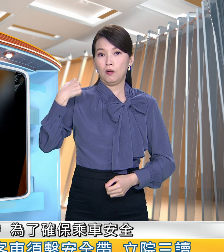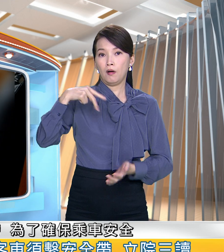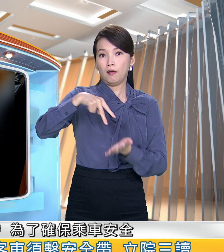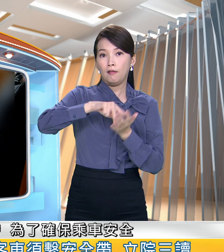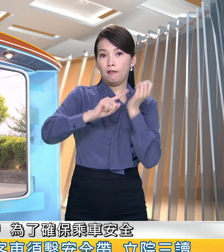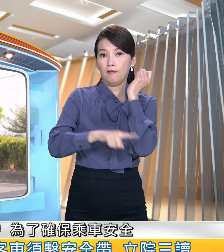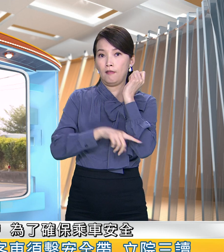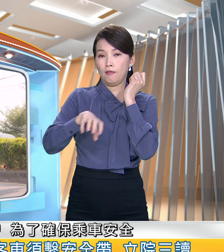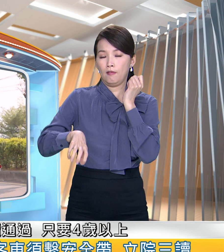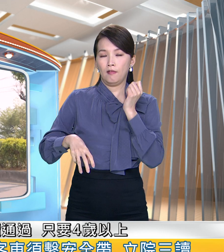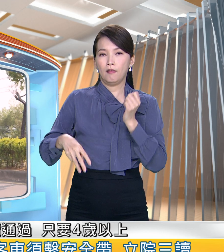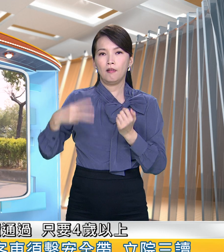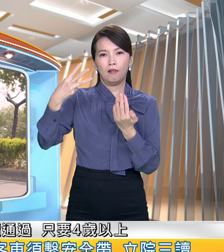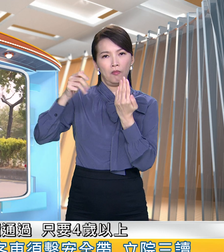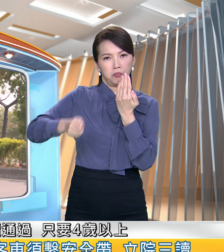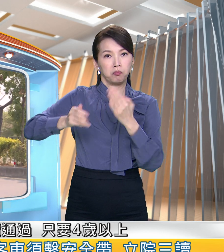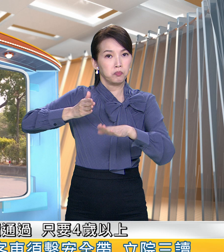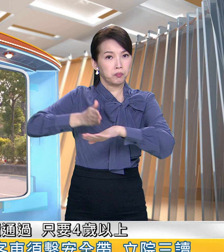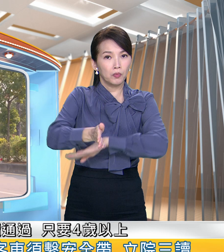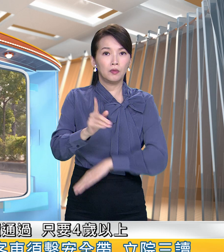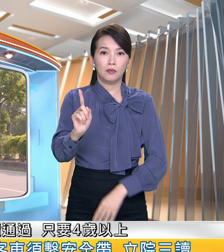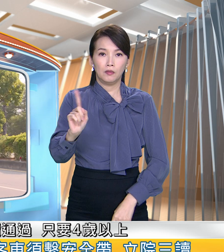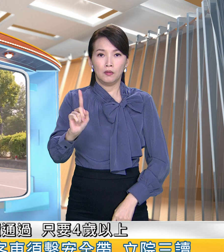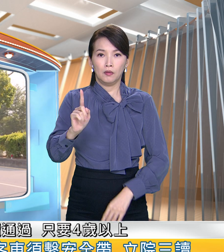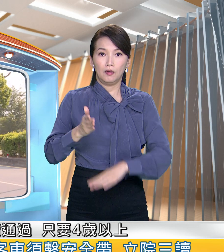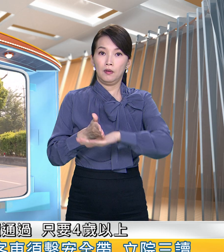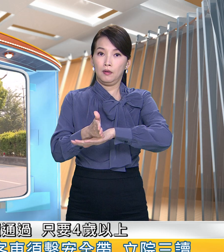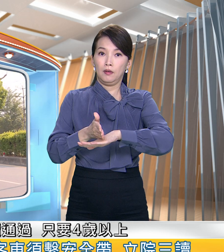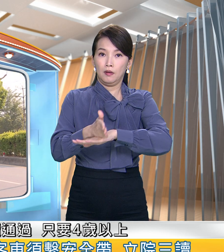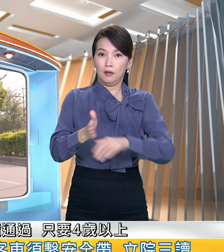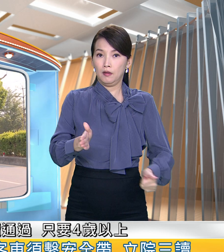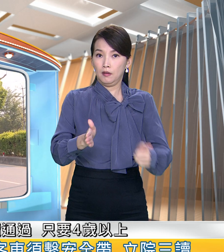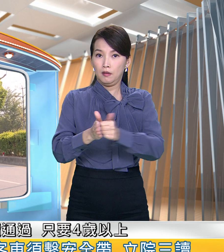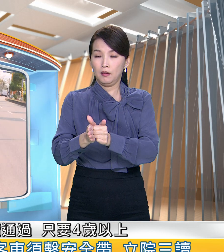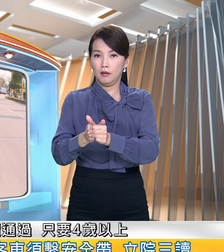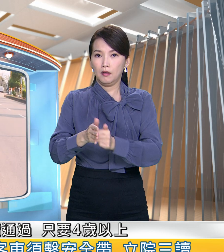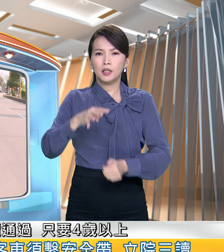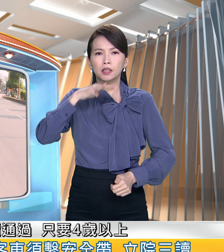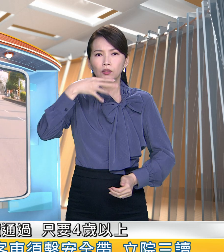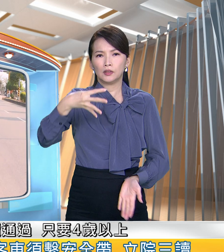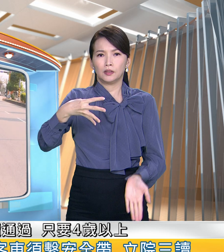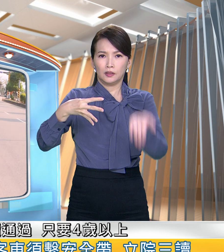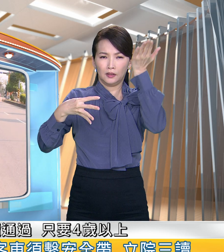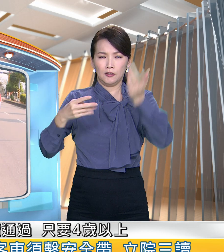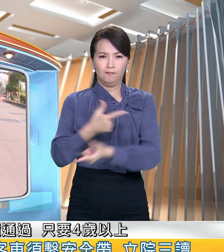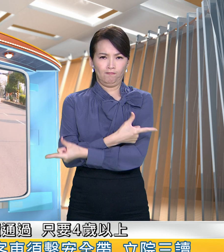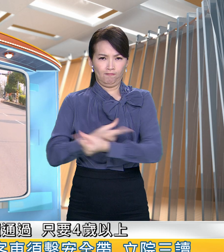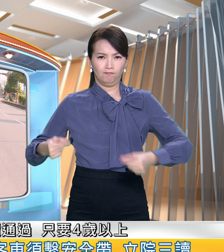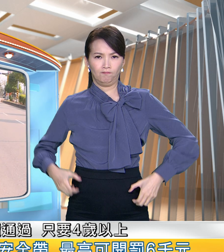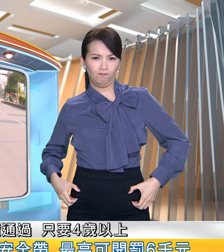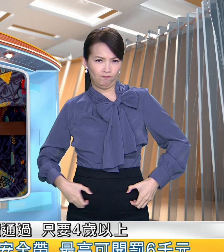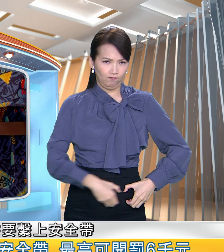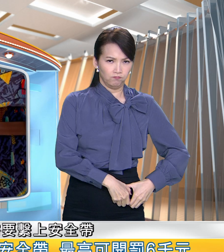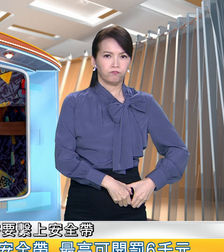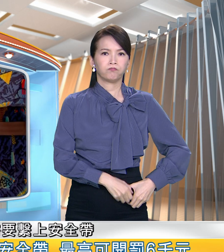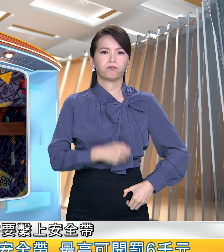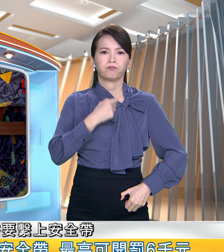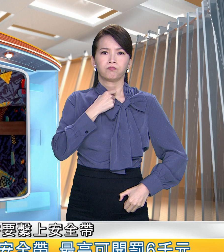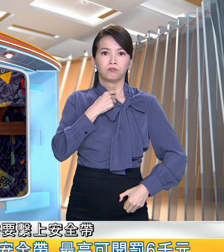全，昨天立法院三读通过，只要四岁以上搭大客车都